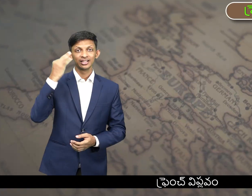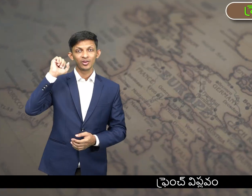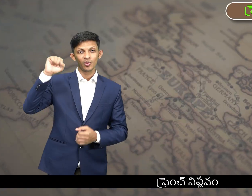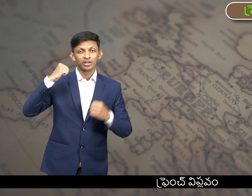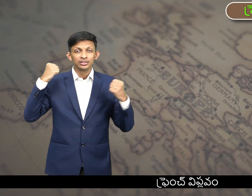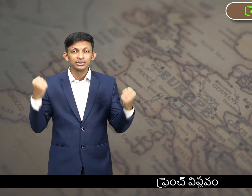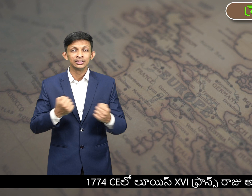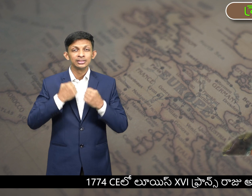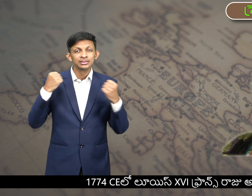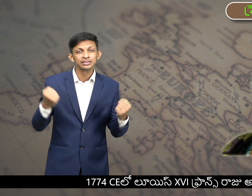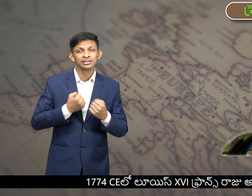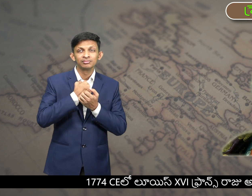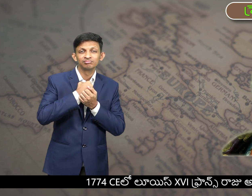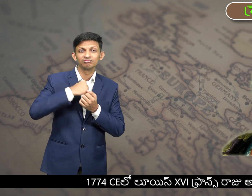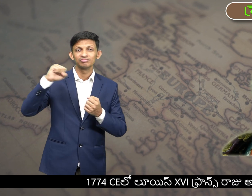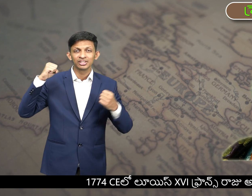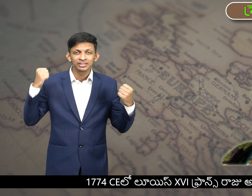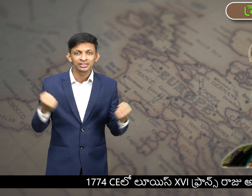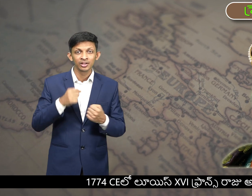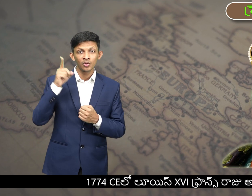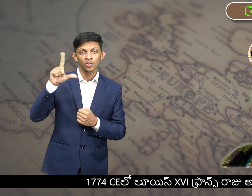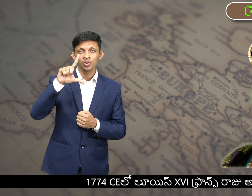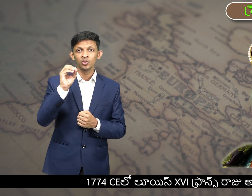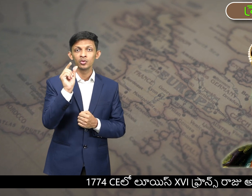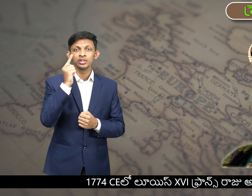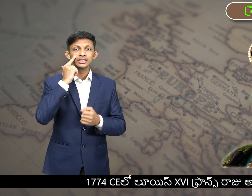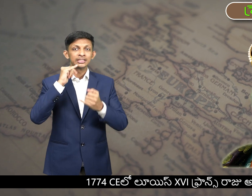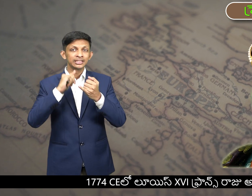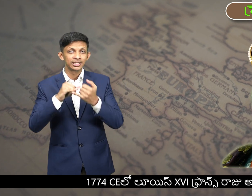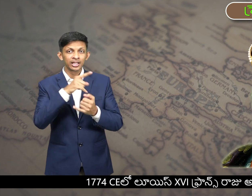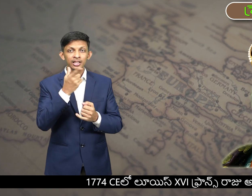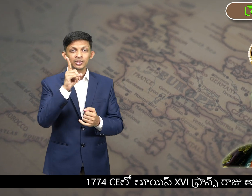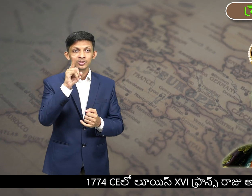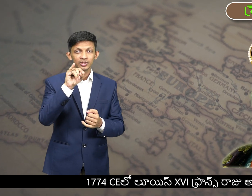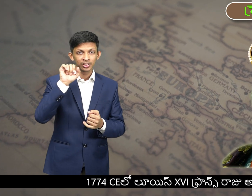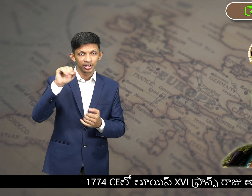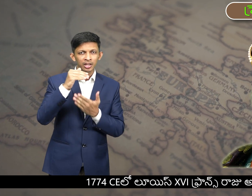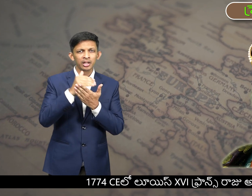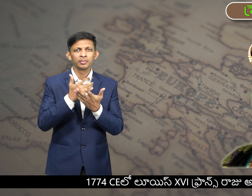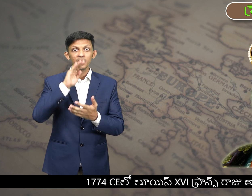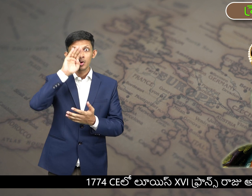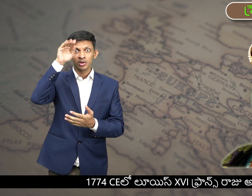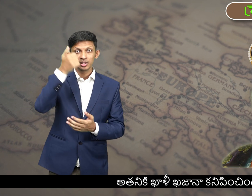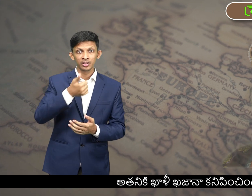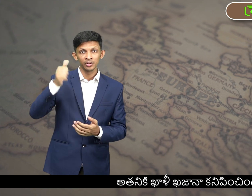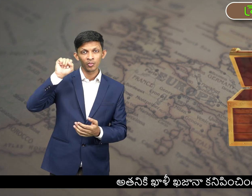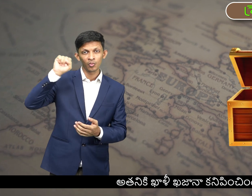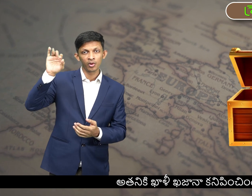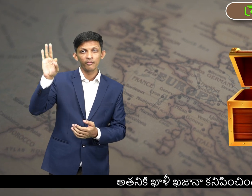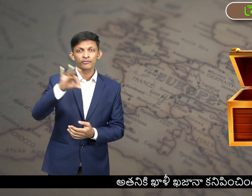ఫ్రెంచ్ విప్లవం 1774 CEలో లూయిస్ 17 ఫ్రాన్స్ రాజు అయ్యాడు. అతనికి ఖాళీ